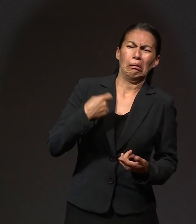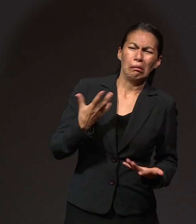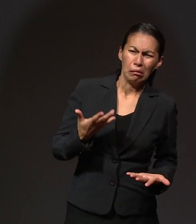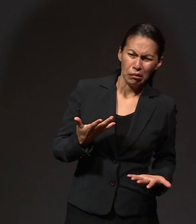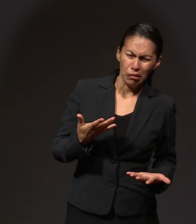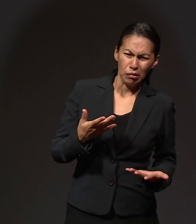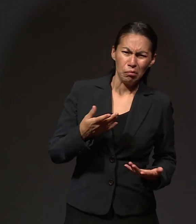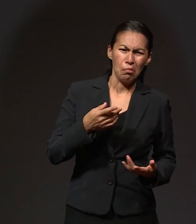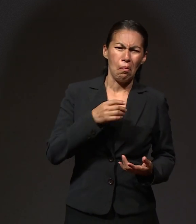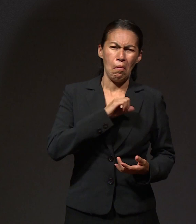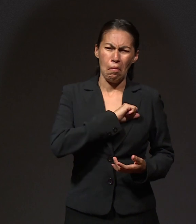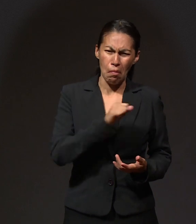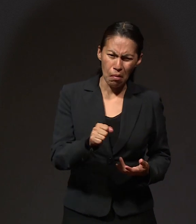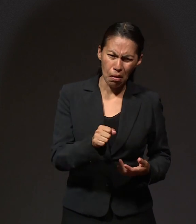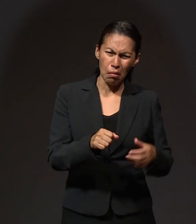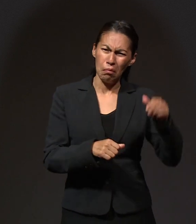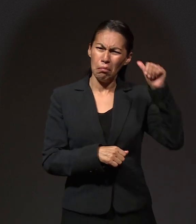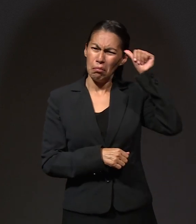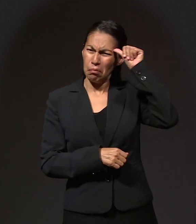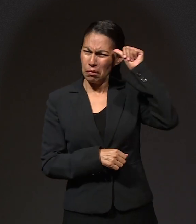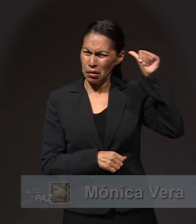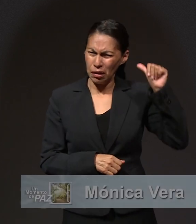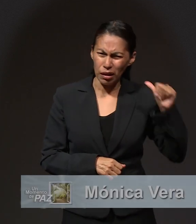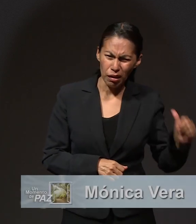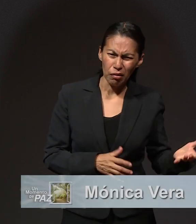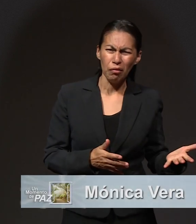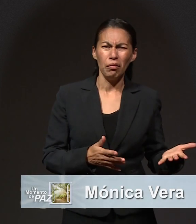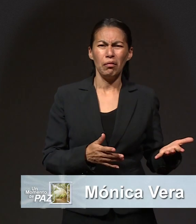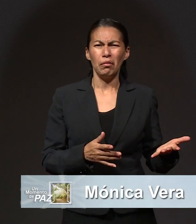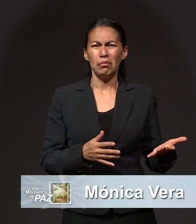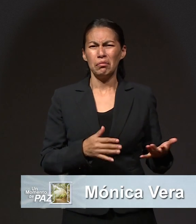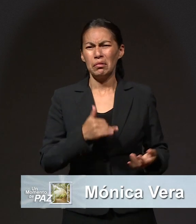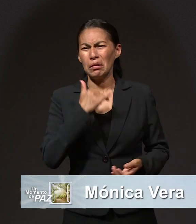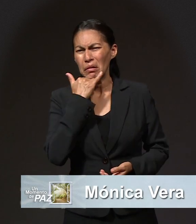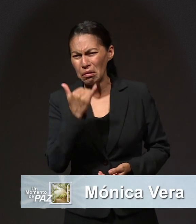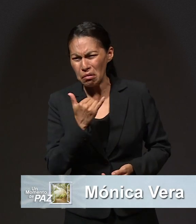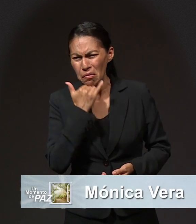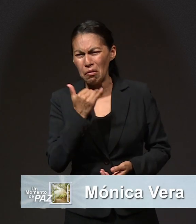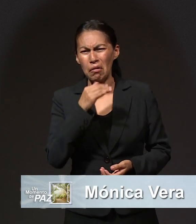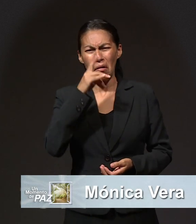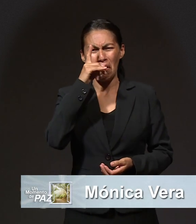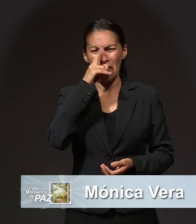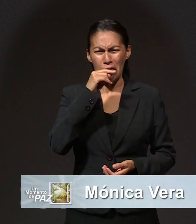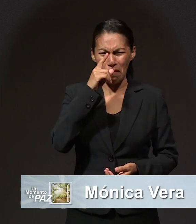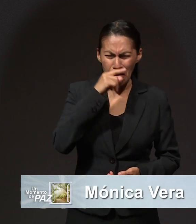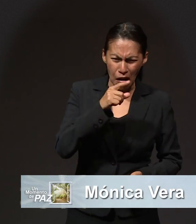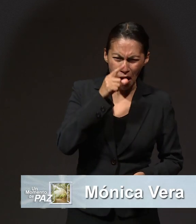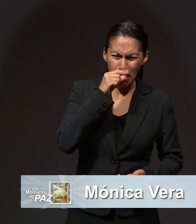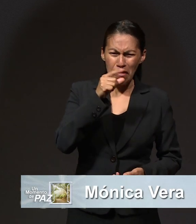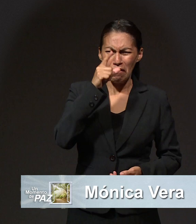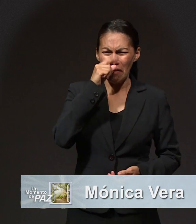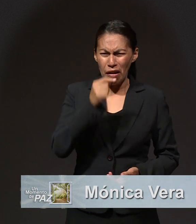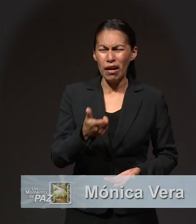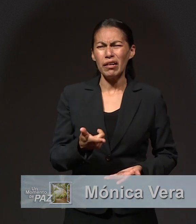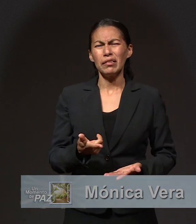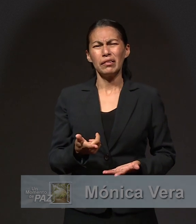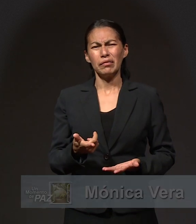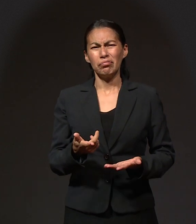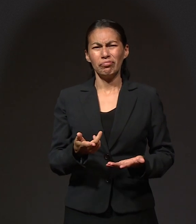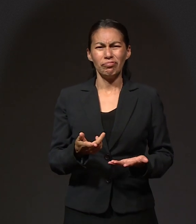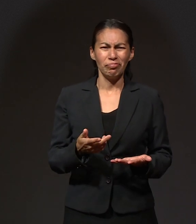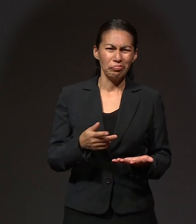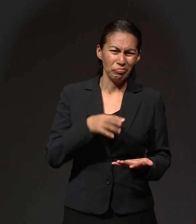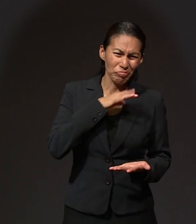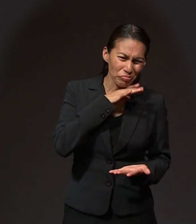Me siento indigno. Yo soy un pecador. Soy alguien sucio. He cometido